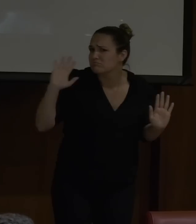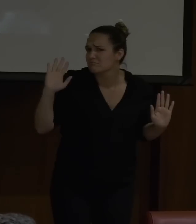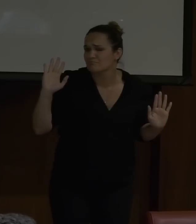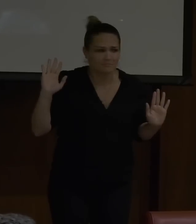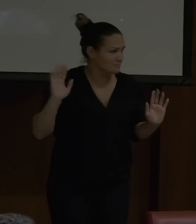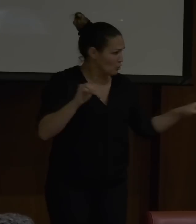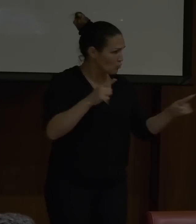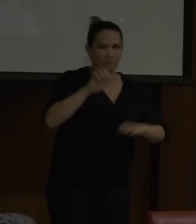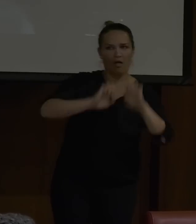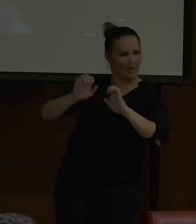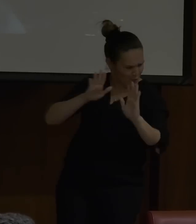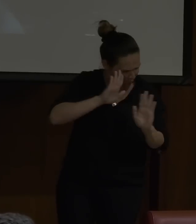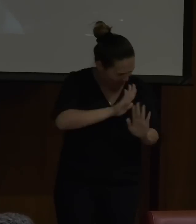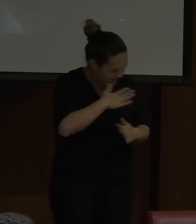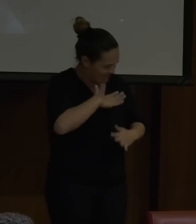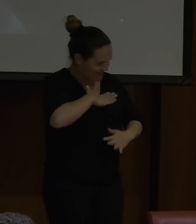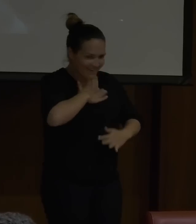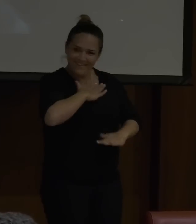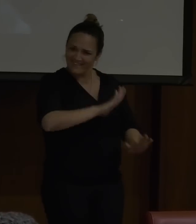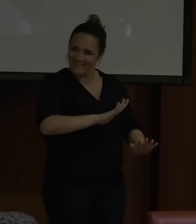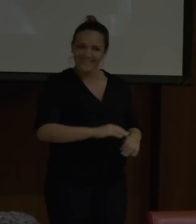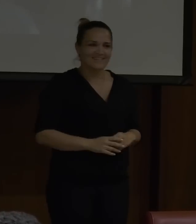¿Por qué te pone ella así?